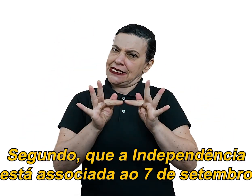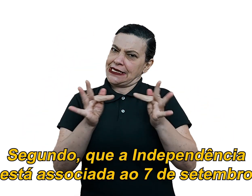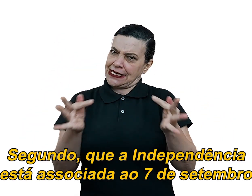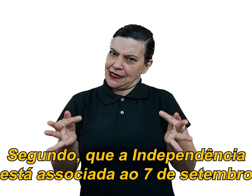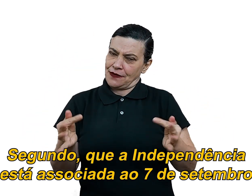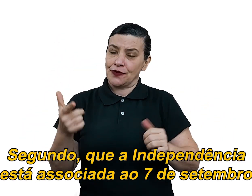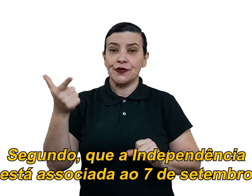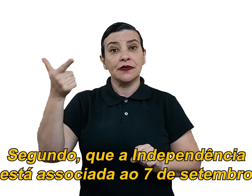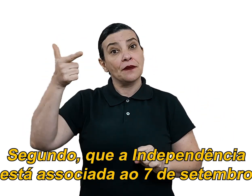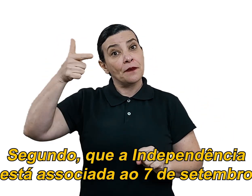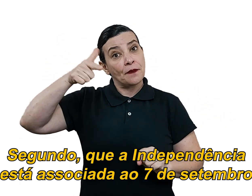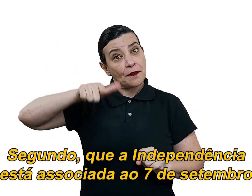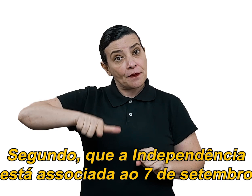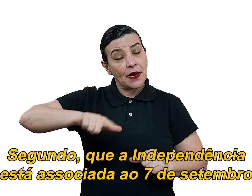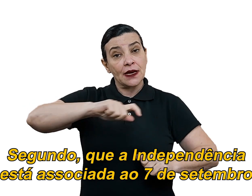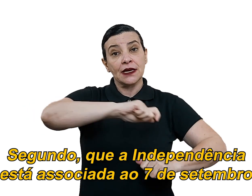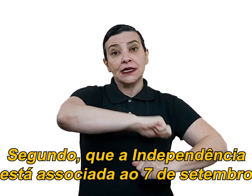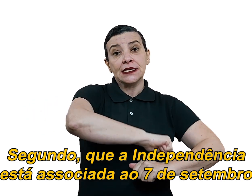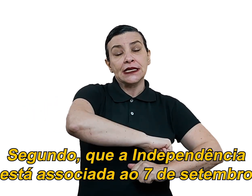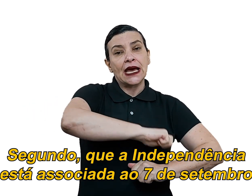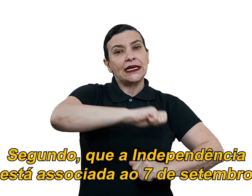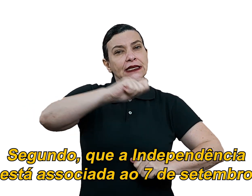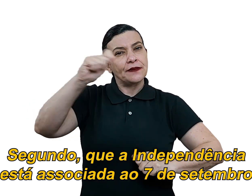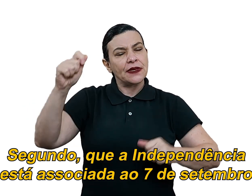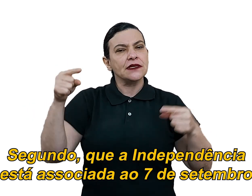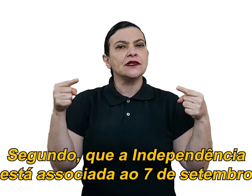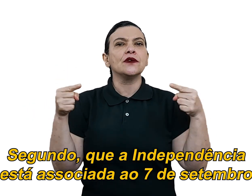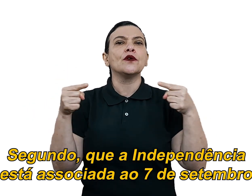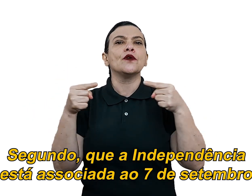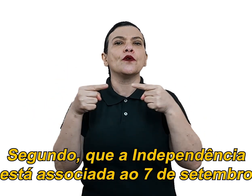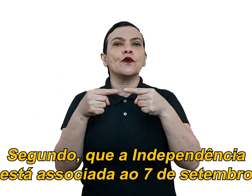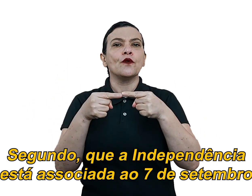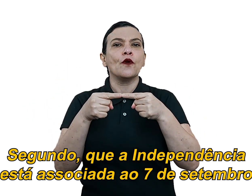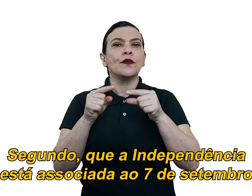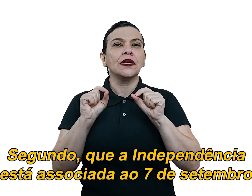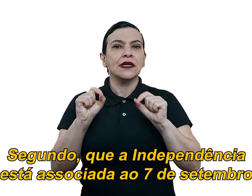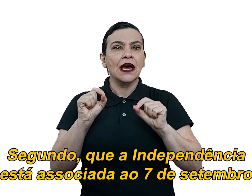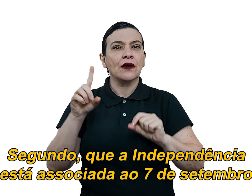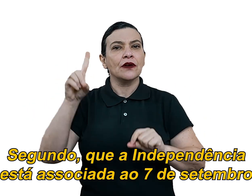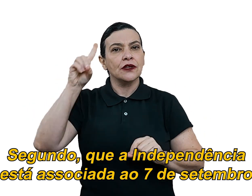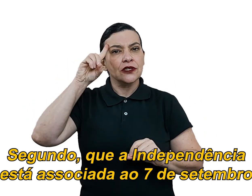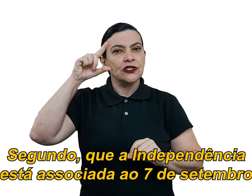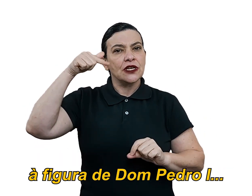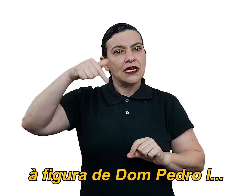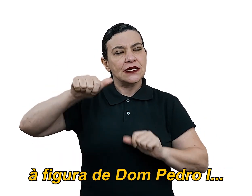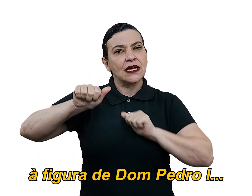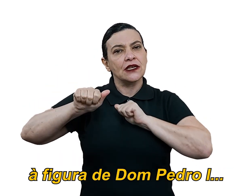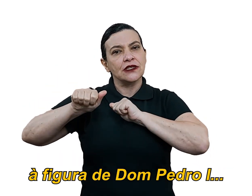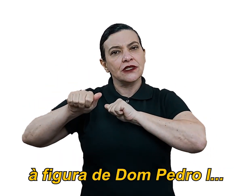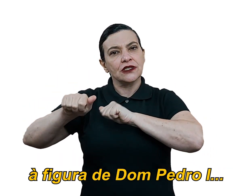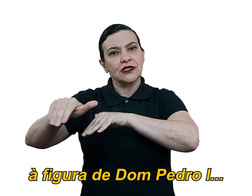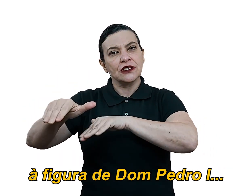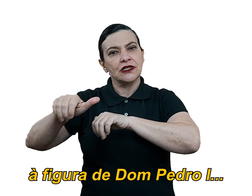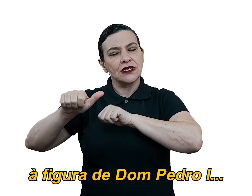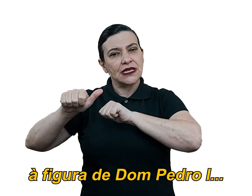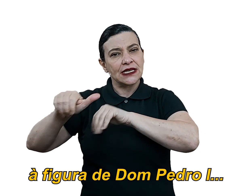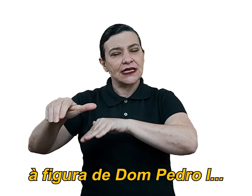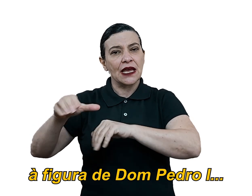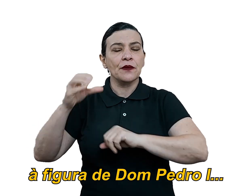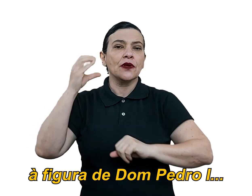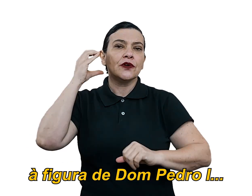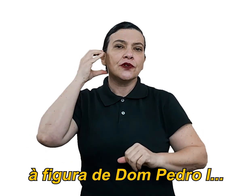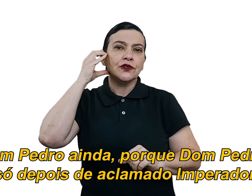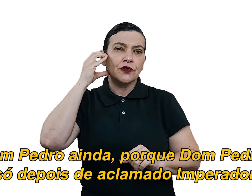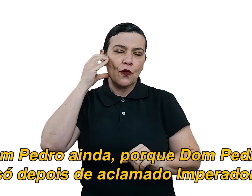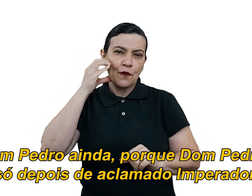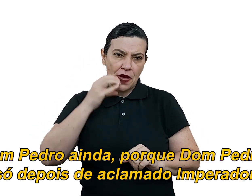simplificação. Segundo, que a independência está associada ao 7 de setembro, a figura de Dom Pedro